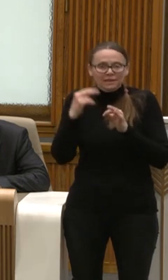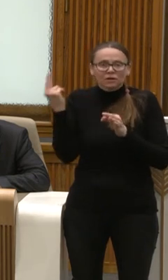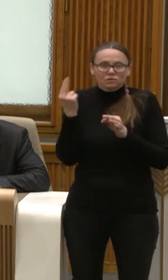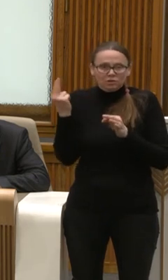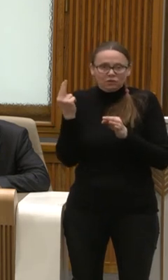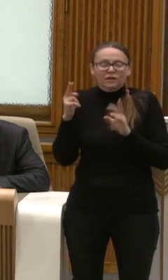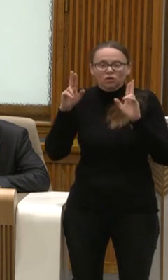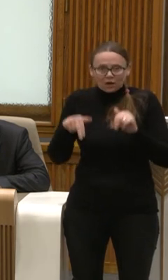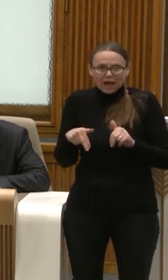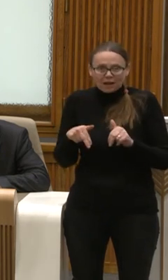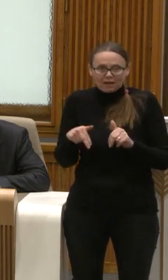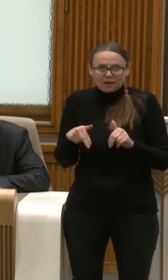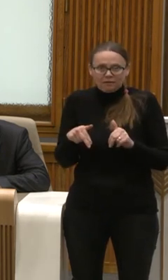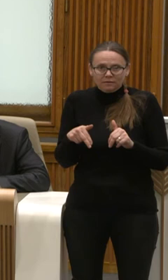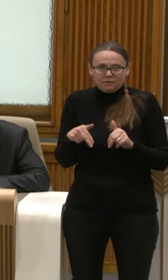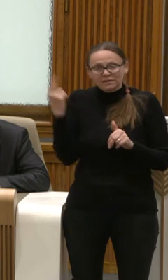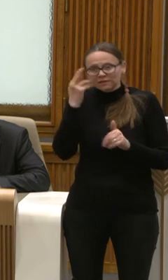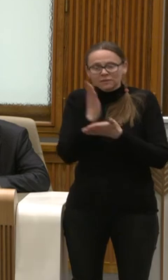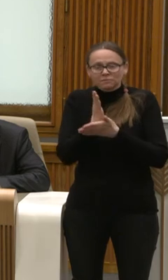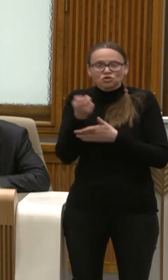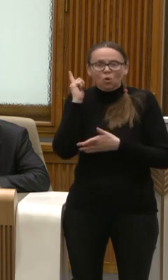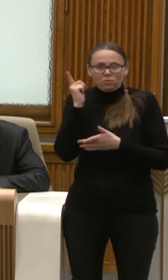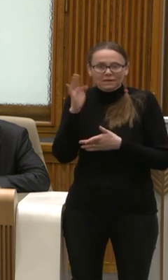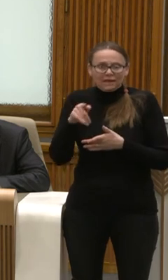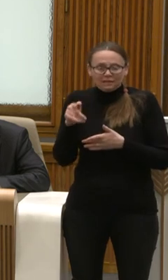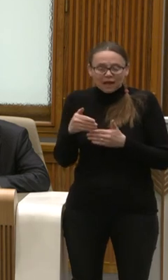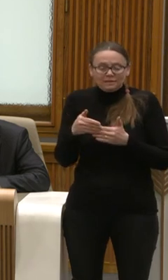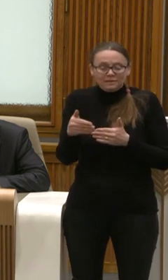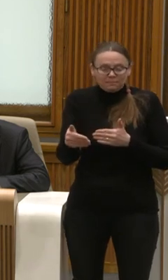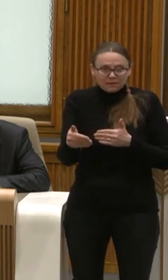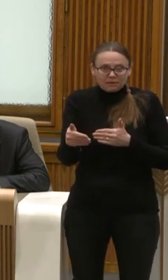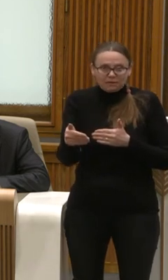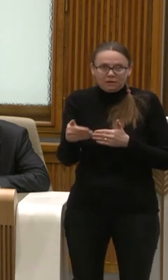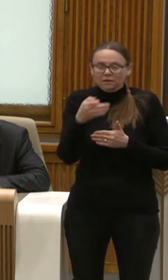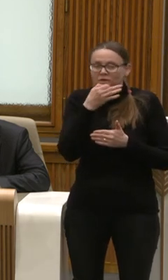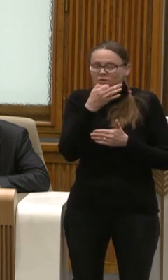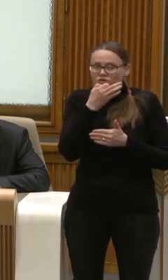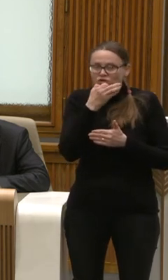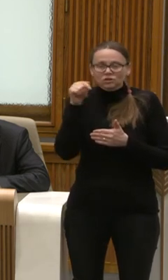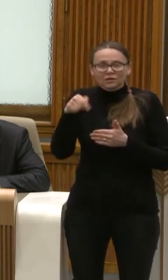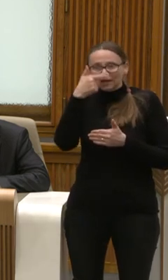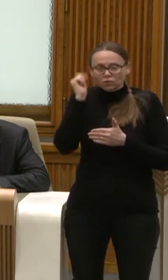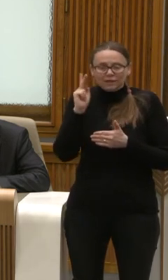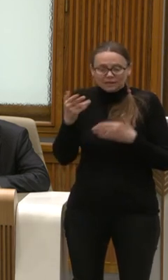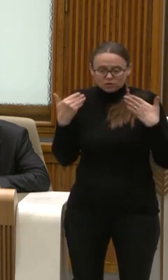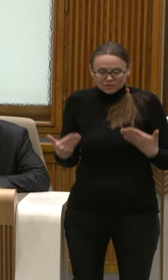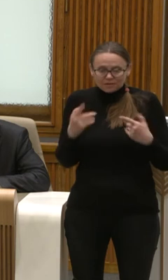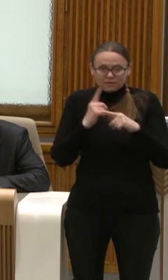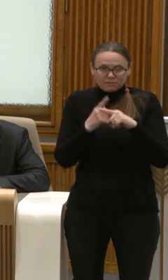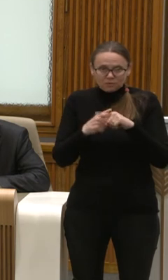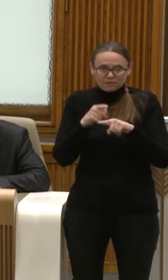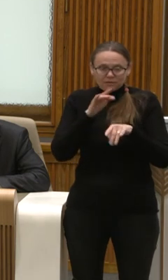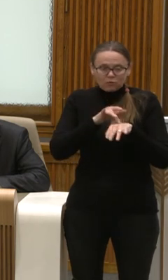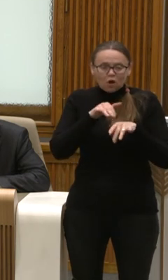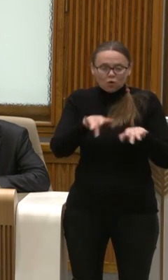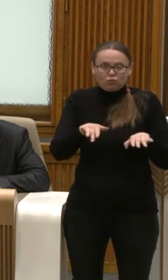kar realna. Seveda sem pa že opozorila na ta zamik. Če so se ti ljudje, ki so danes pozitivni,